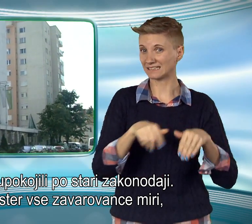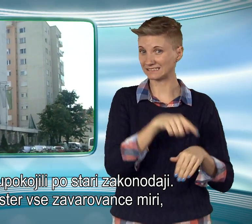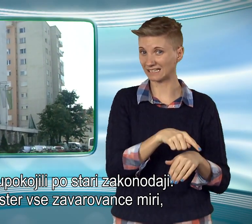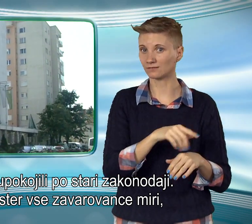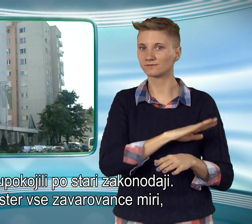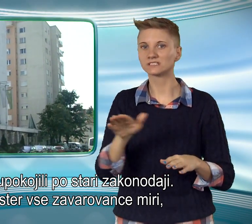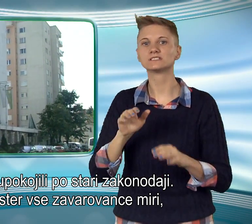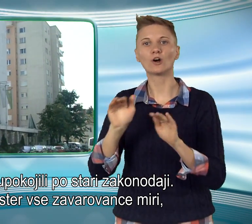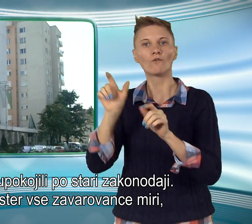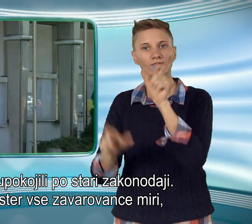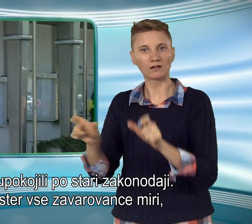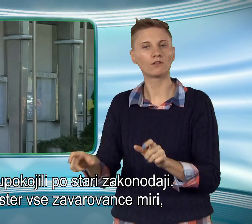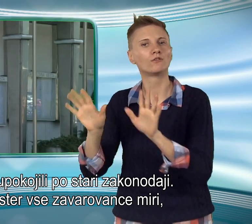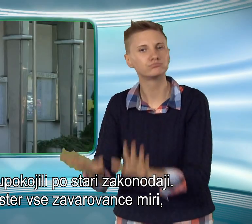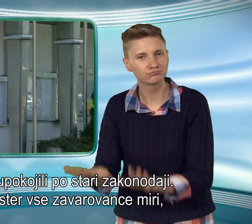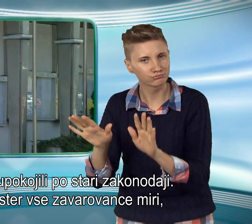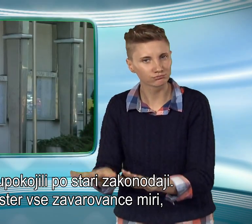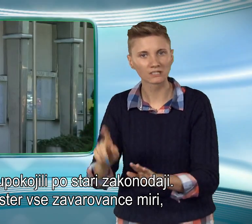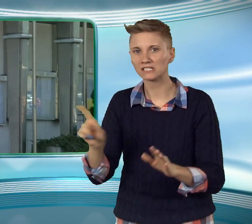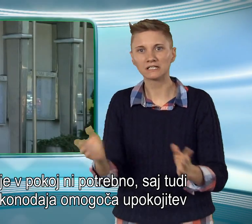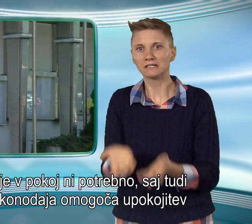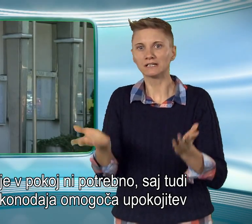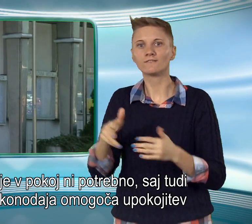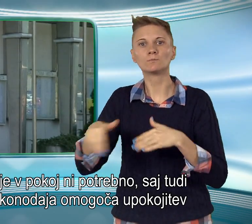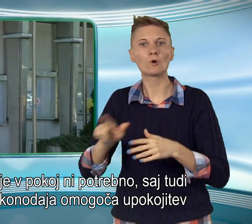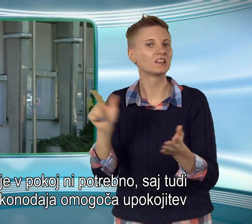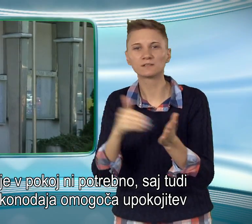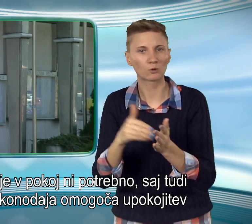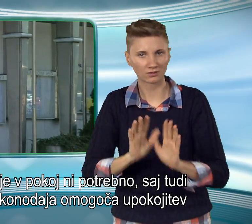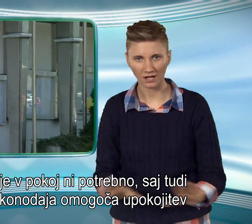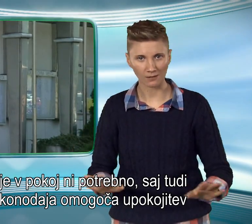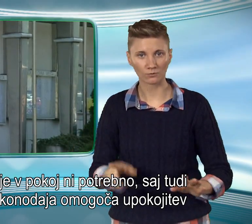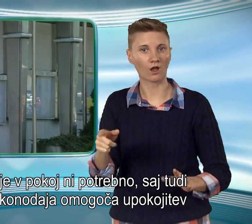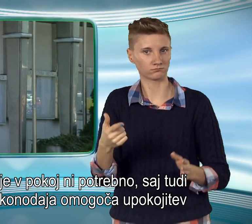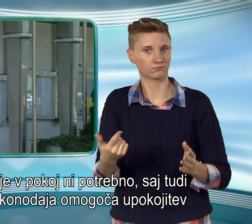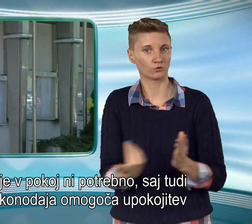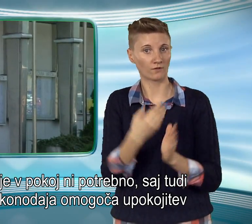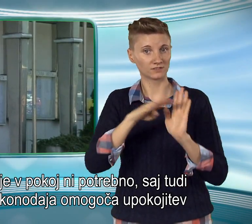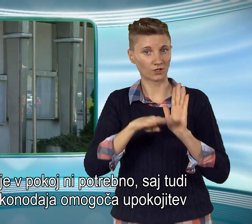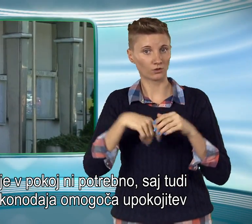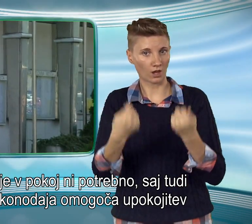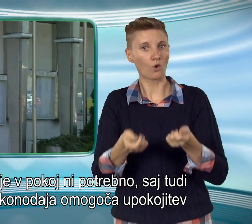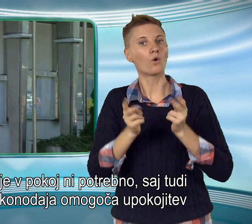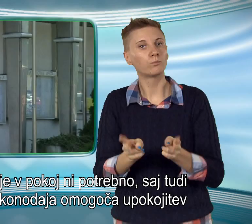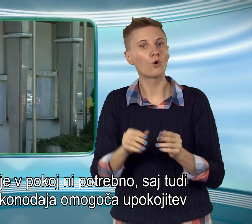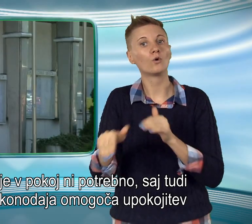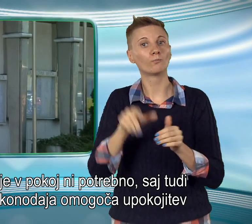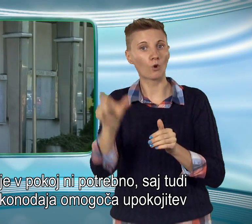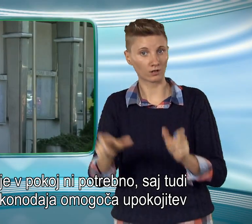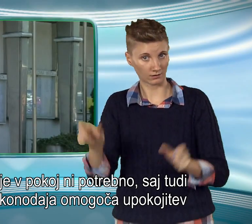Minister vse zavarovance miri, da hitenje v pokoj ni potrebno, saj tudi nova zakonodaja omogoča upokojitev tistim,